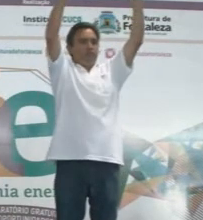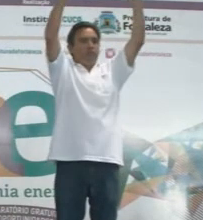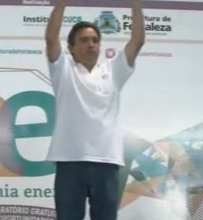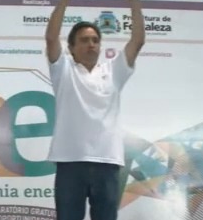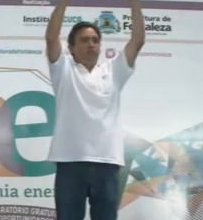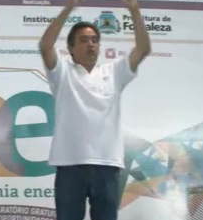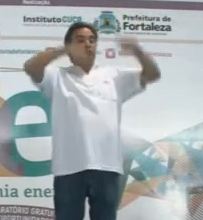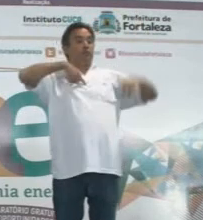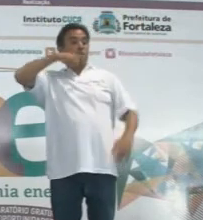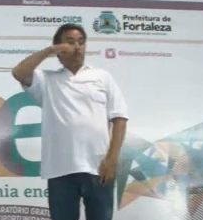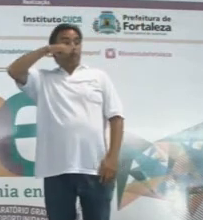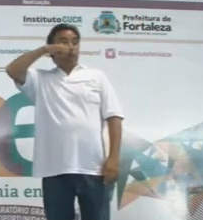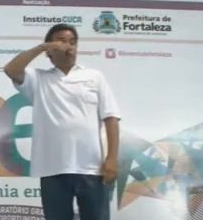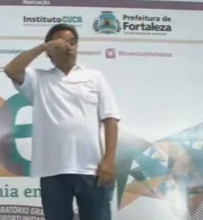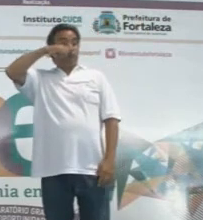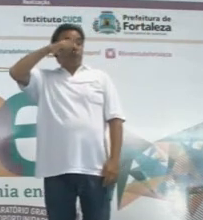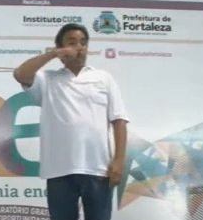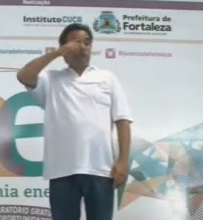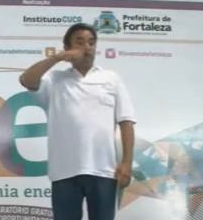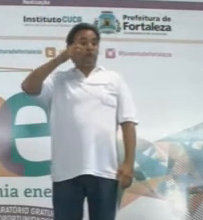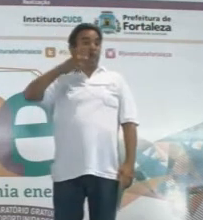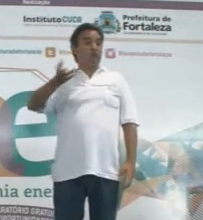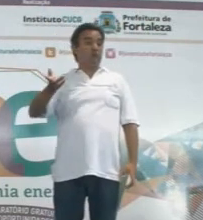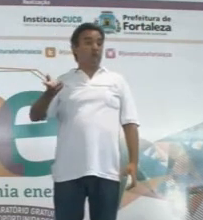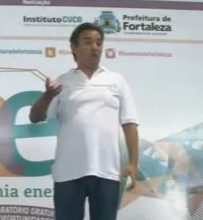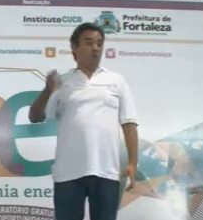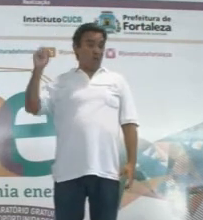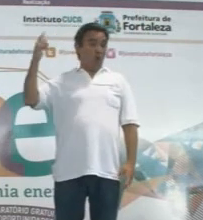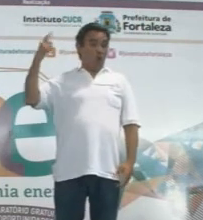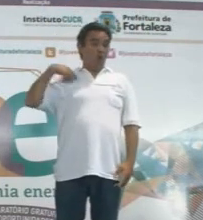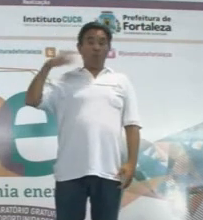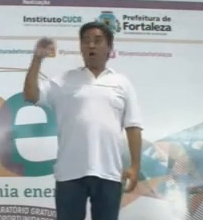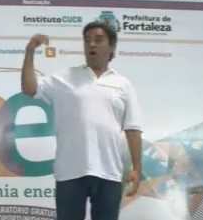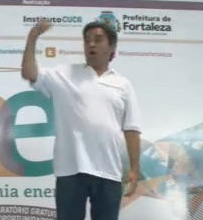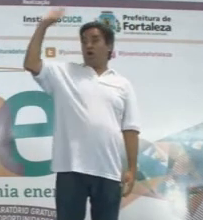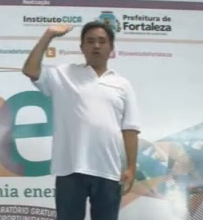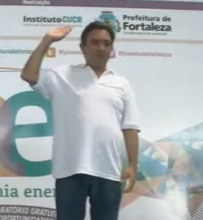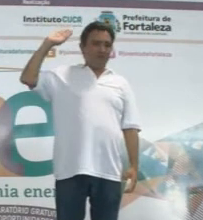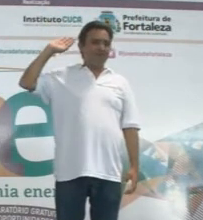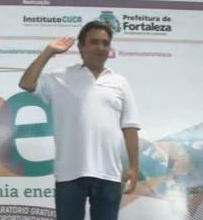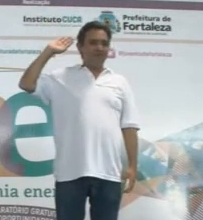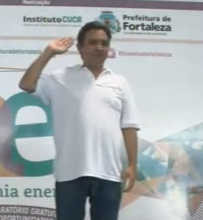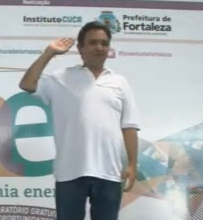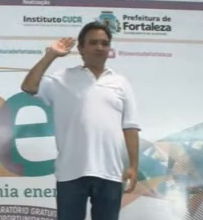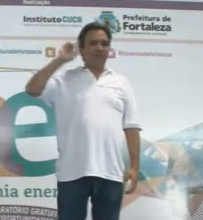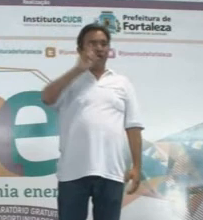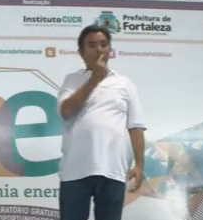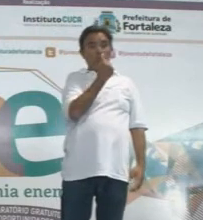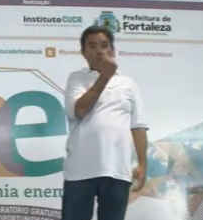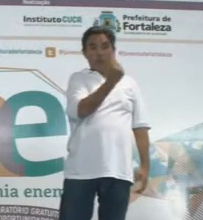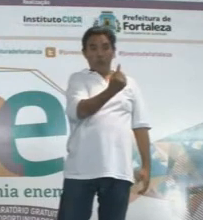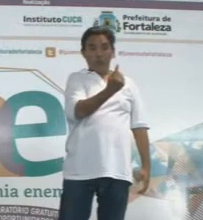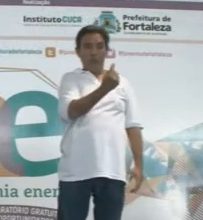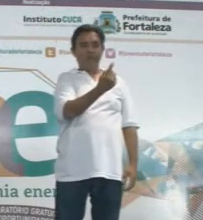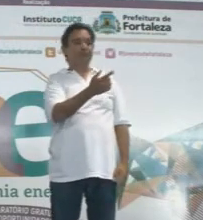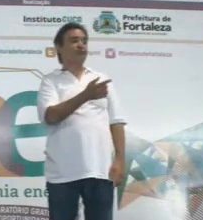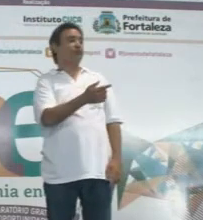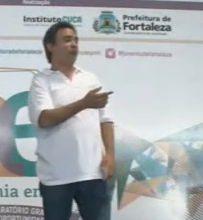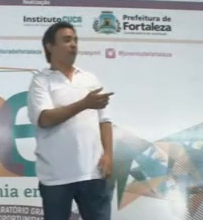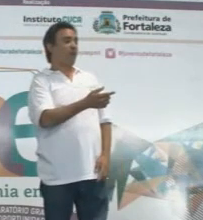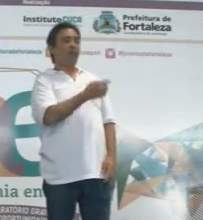ele já está se achando acima dele mesmo, entendeu? E um deixou uma herança pior que o